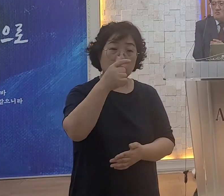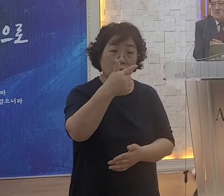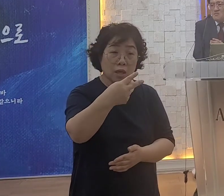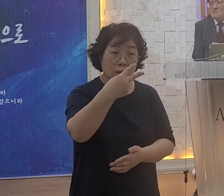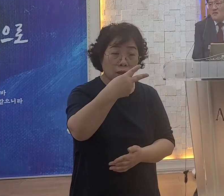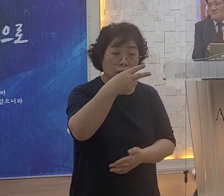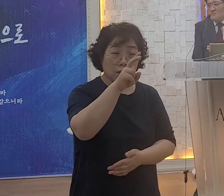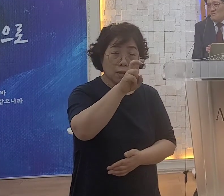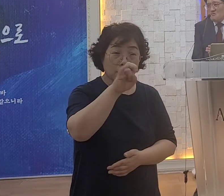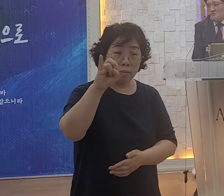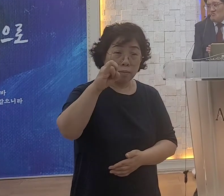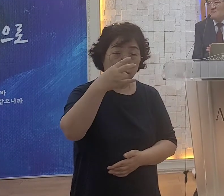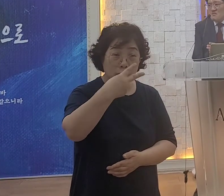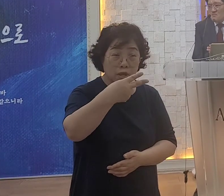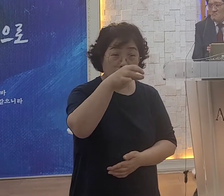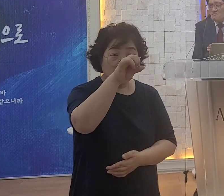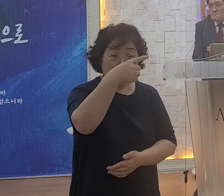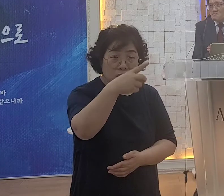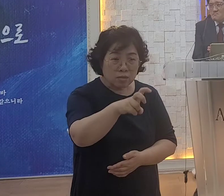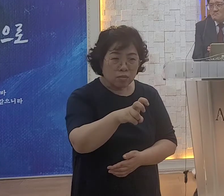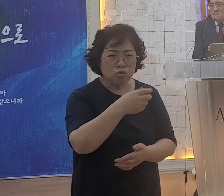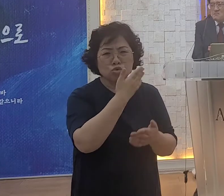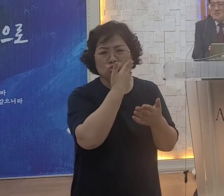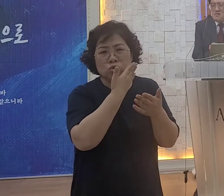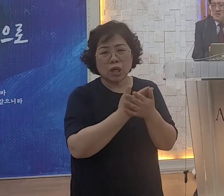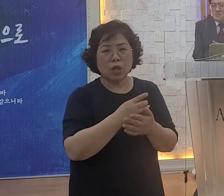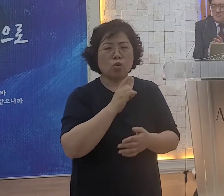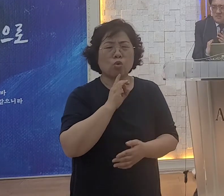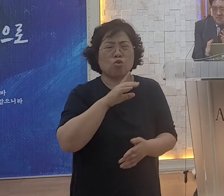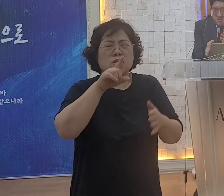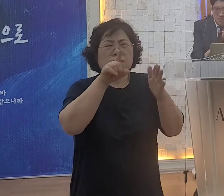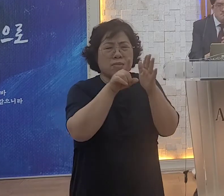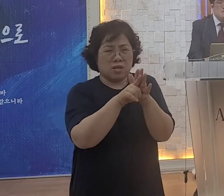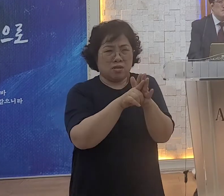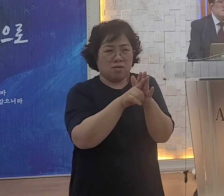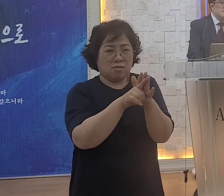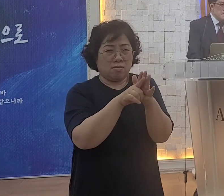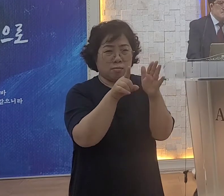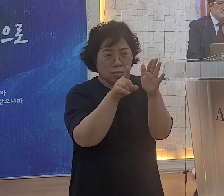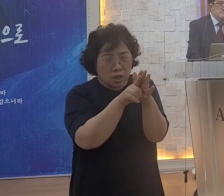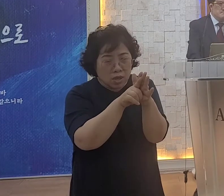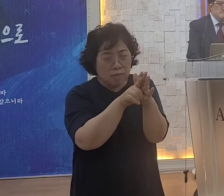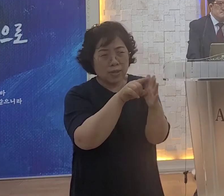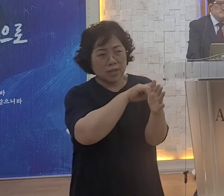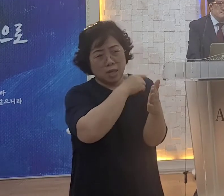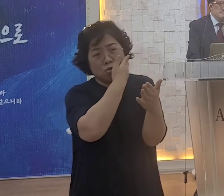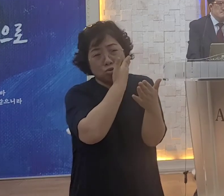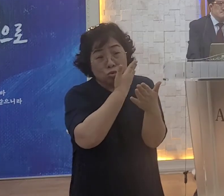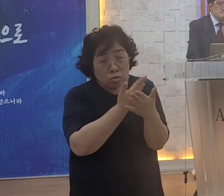그게 오직 믿음이라고 들어보셨죠? 오직 믿음. 그래서 믿음이 제일 중요해요.